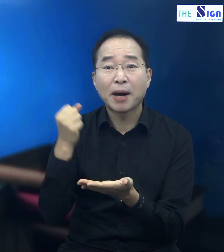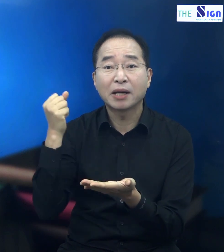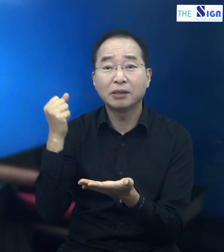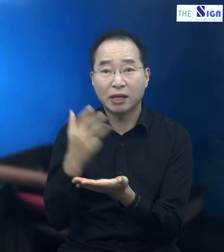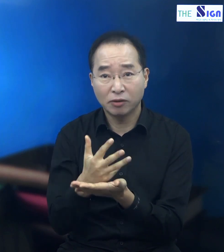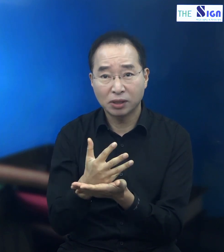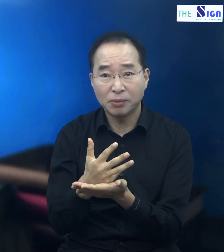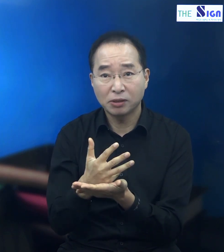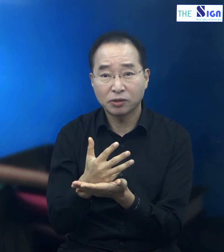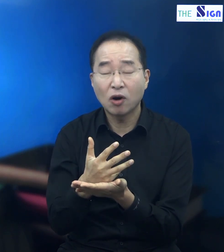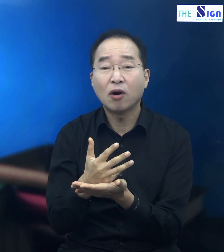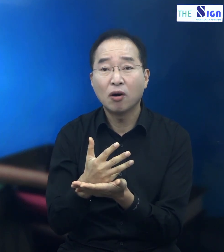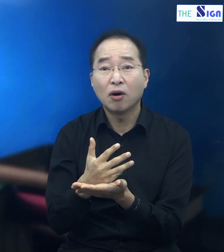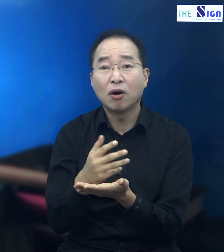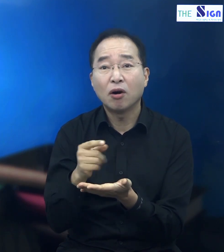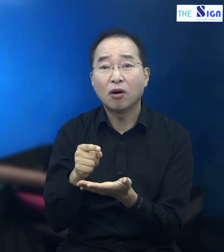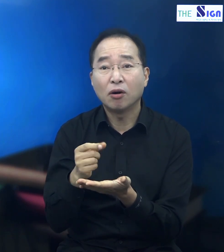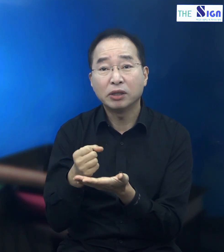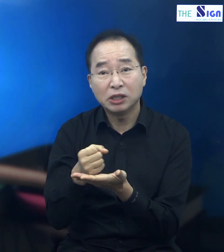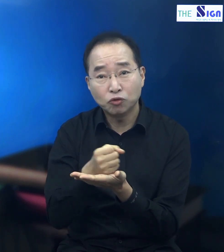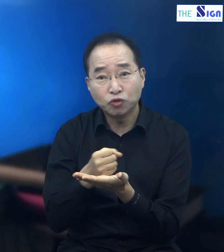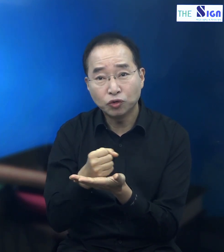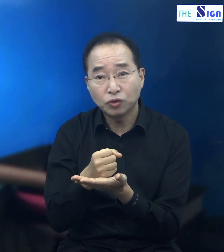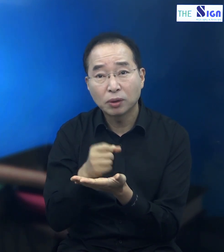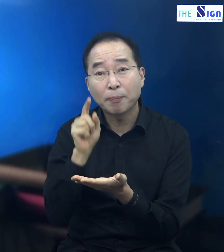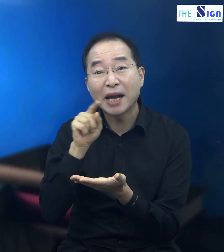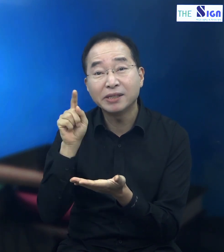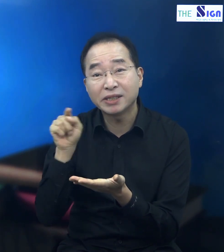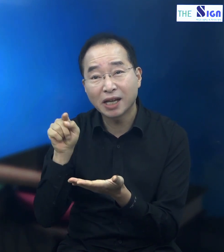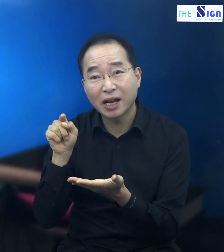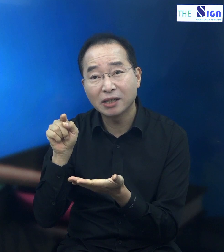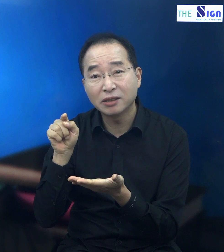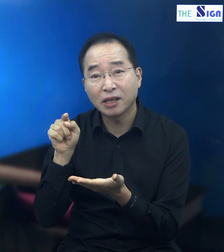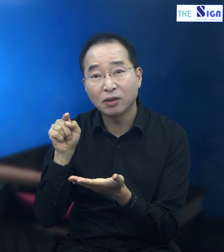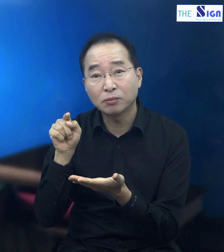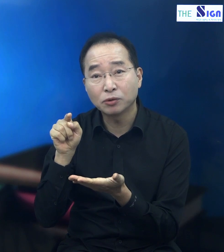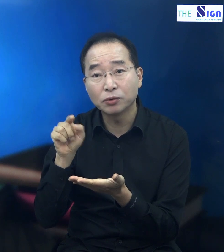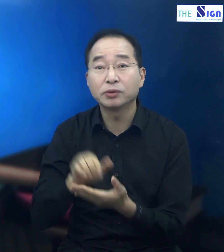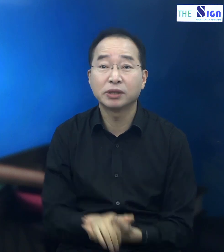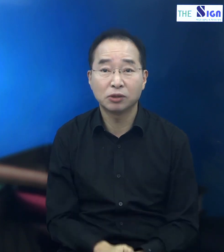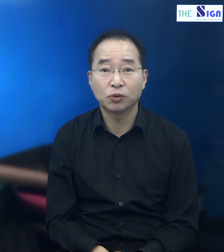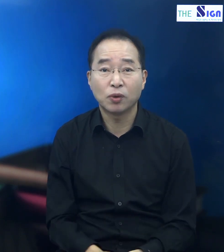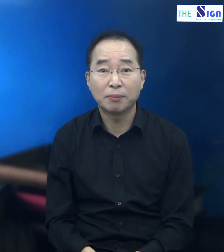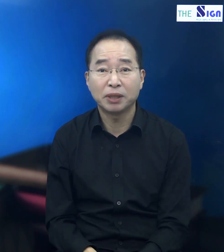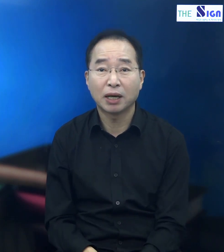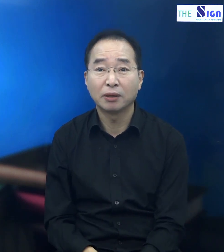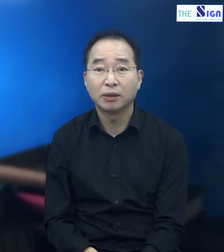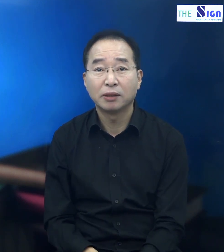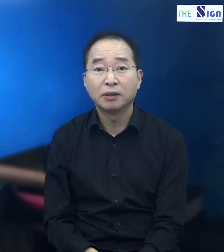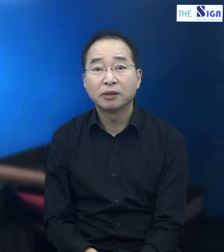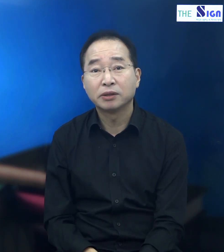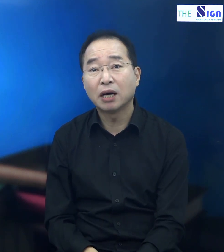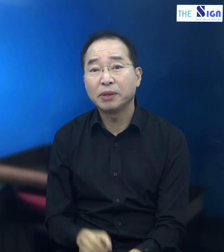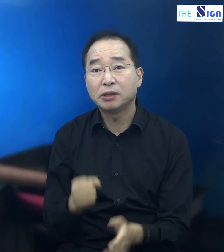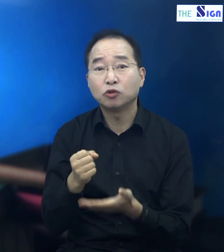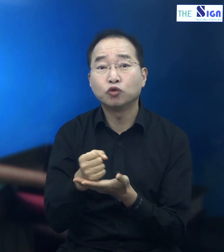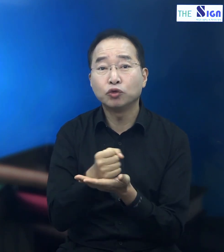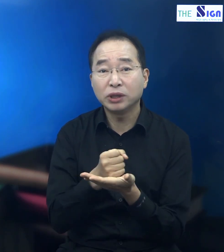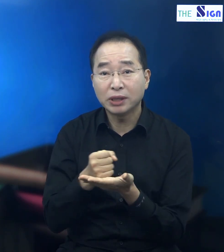팔을 내려치면서 이 운, 팔자라는 개념으로 쓰기도 합니다. 그 다음에 이제